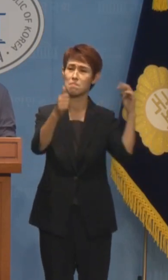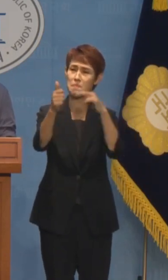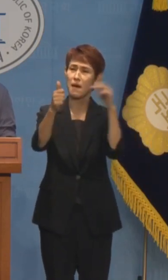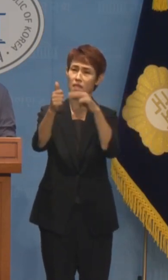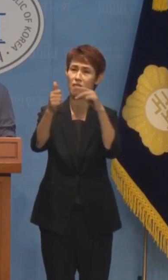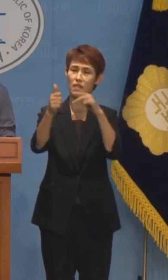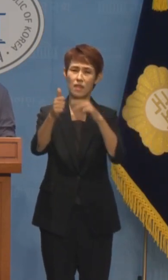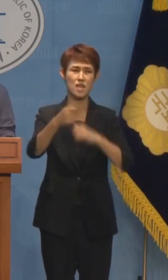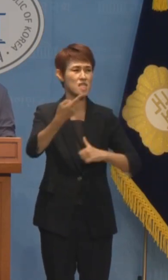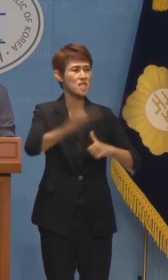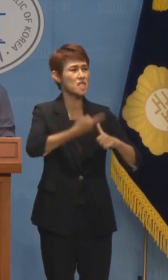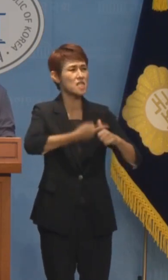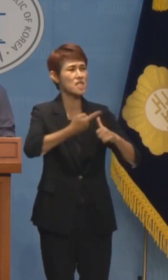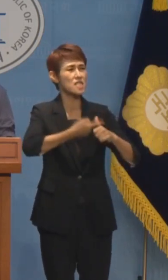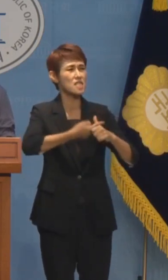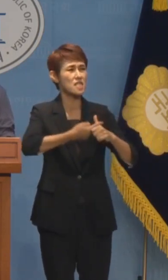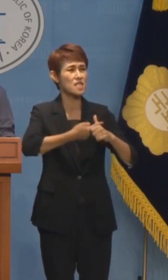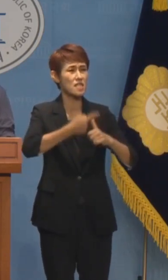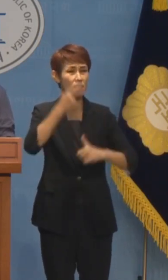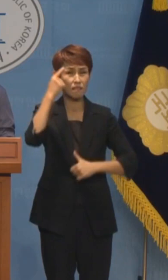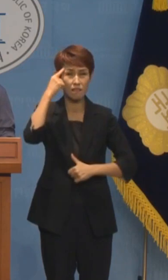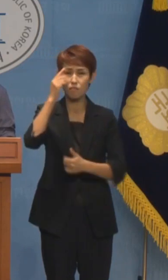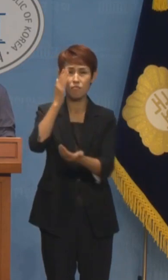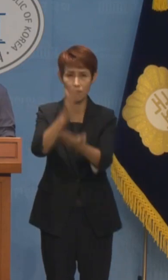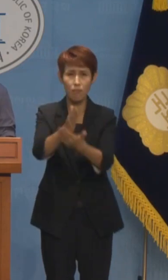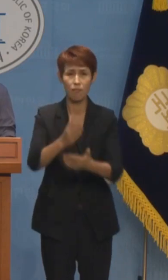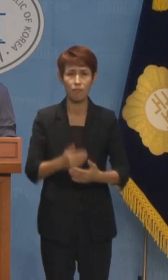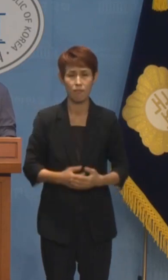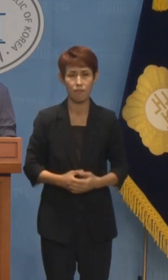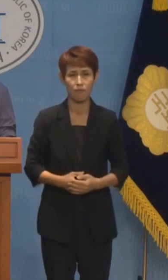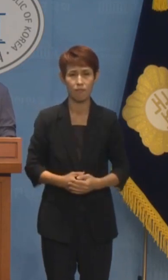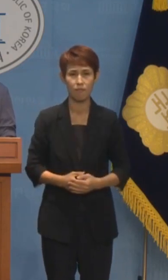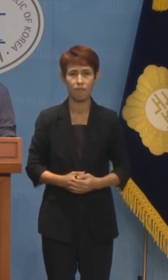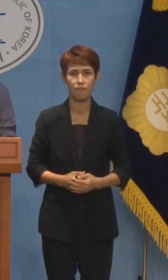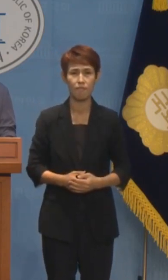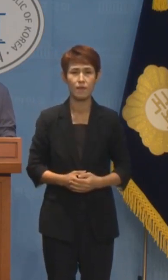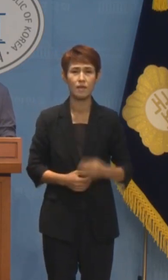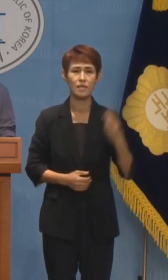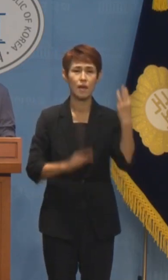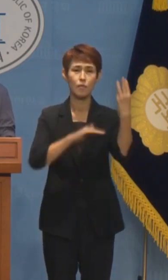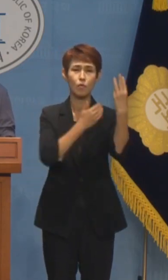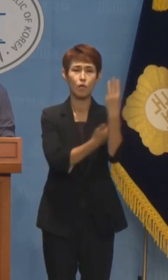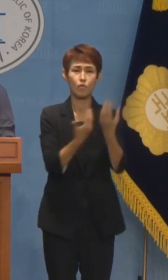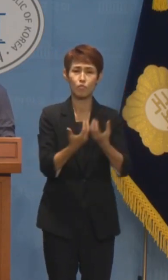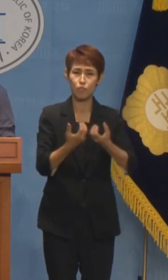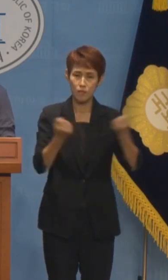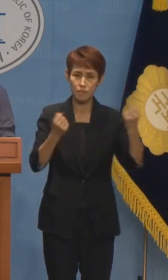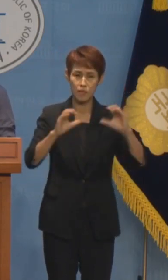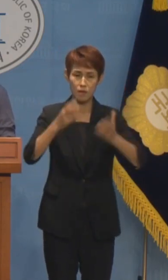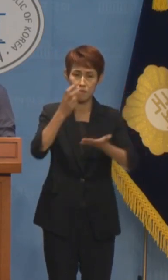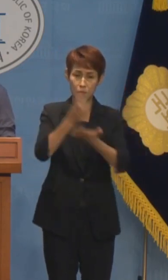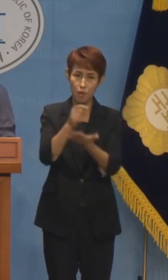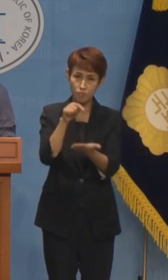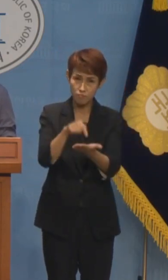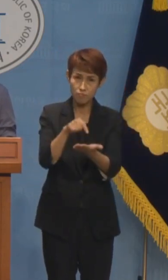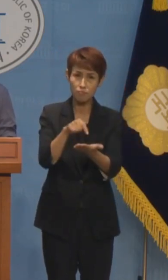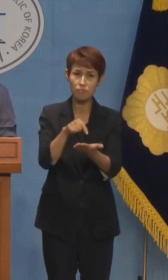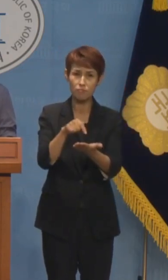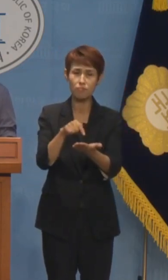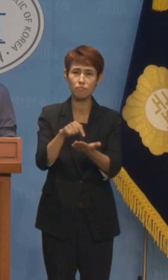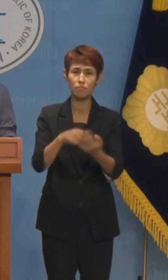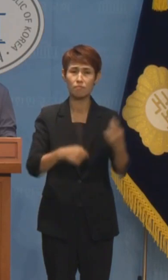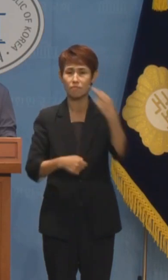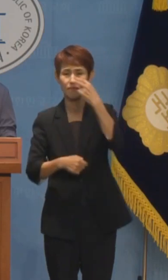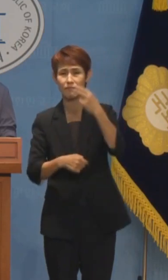야유와 조롱으로 받아들여야 되겠습니까 삼권분립의 헌법 정신에도 전혀 맞지